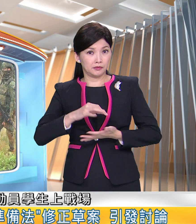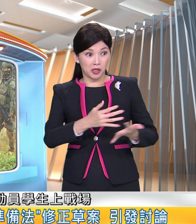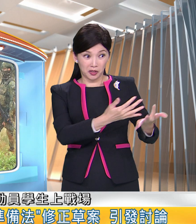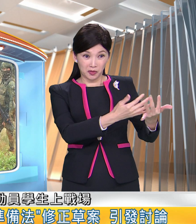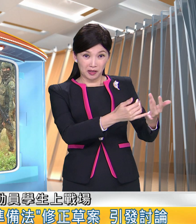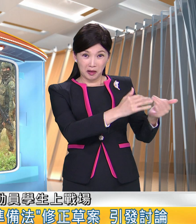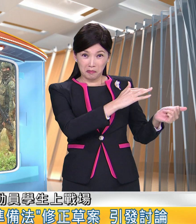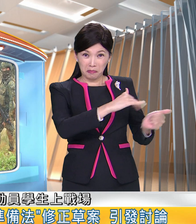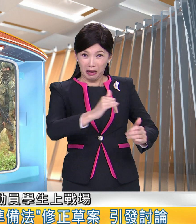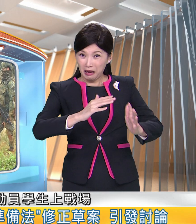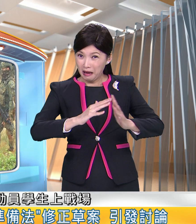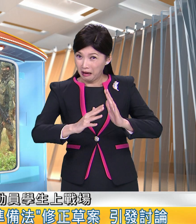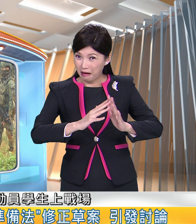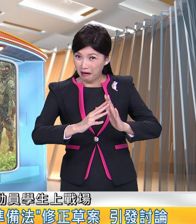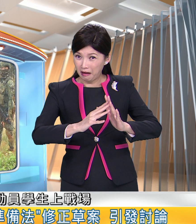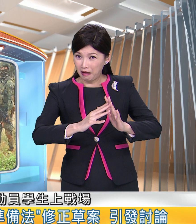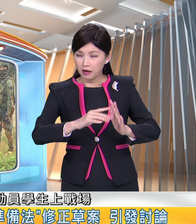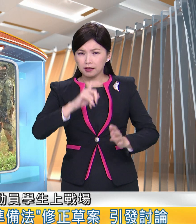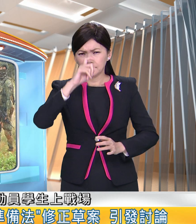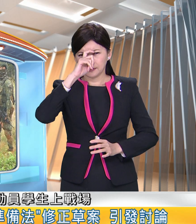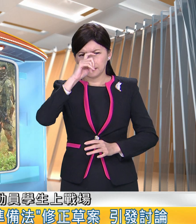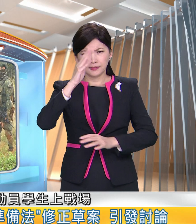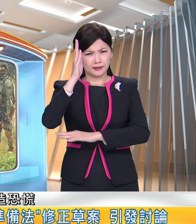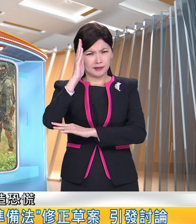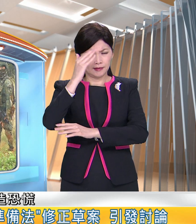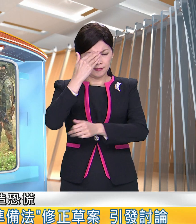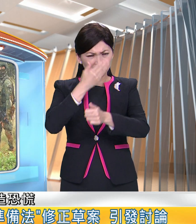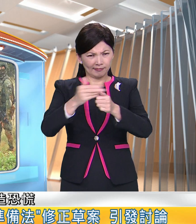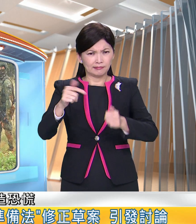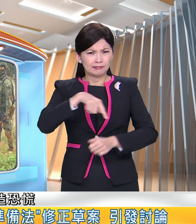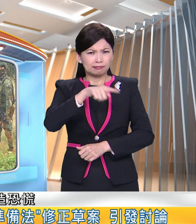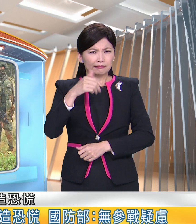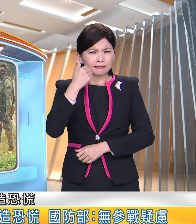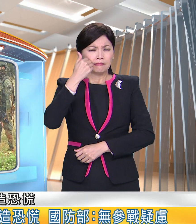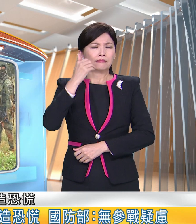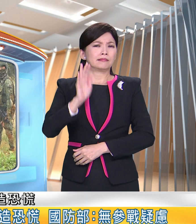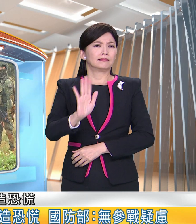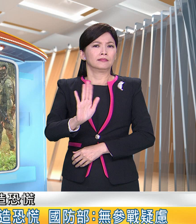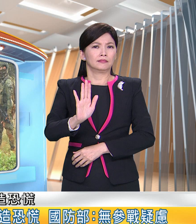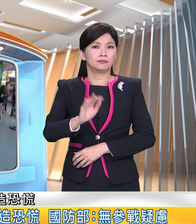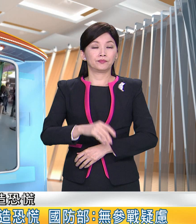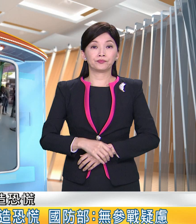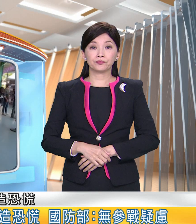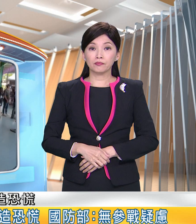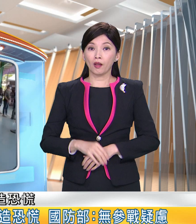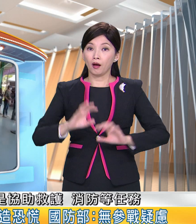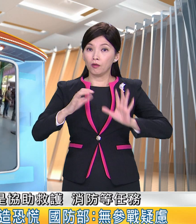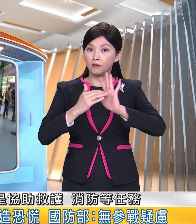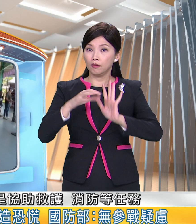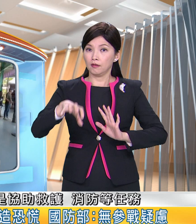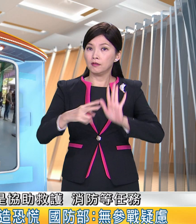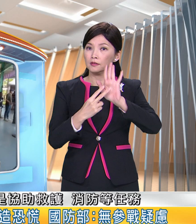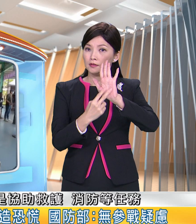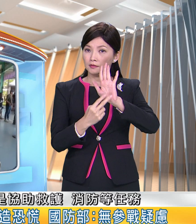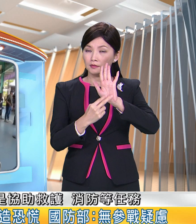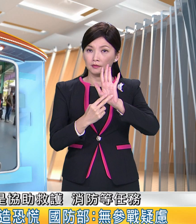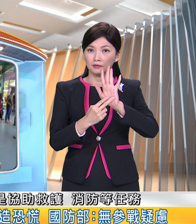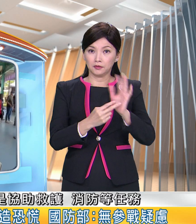师忧心动员学生上战场，呼吁政府不要制造恐慌。国防部表示，主要